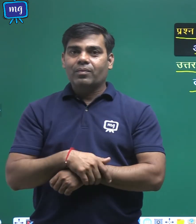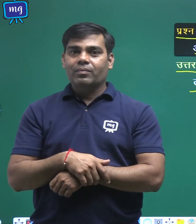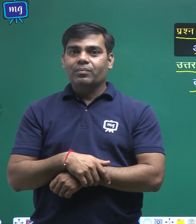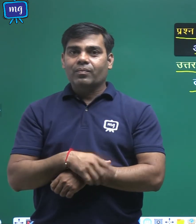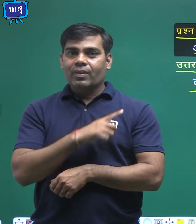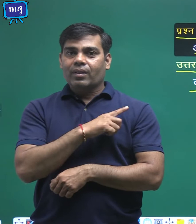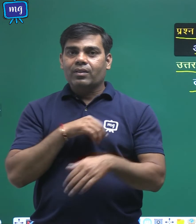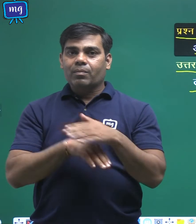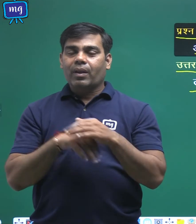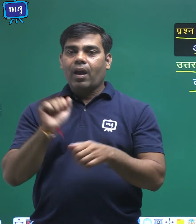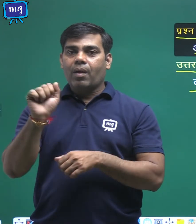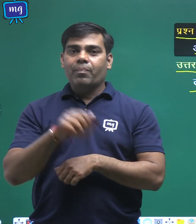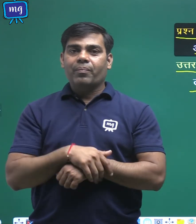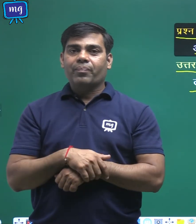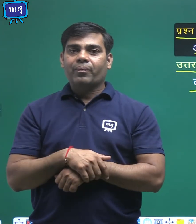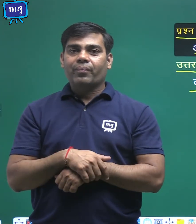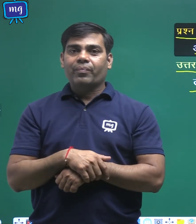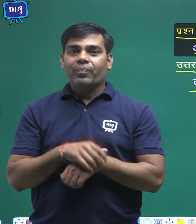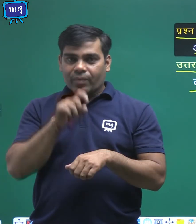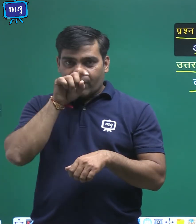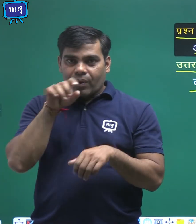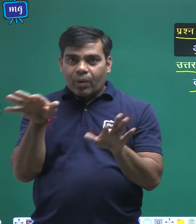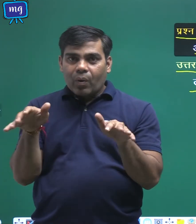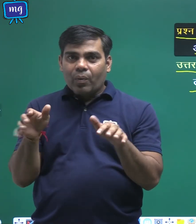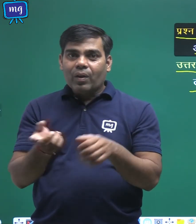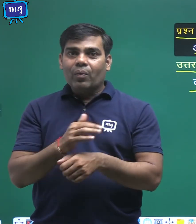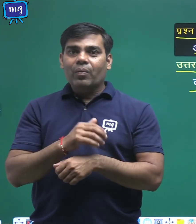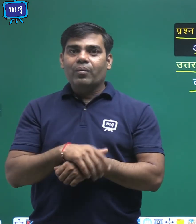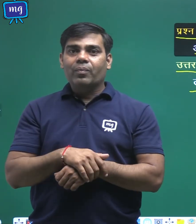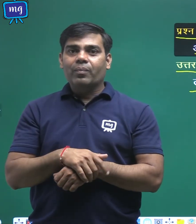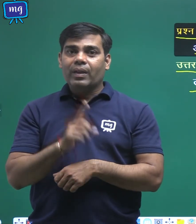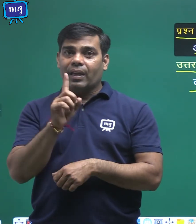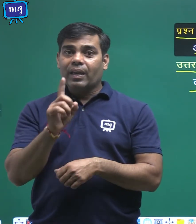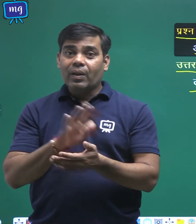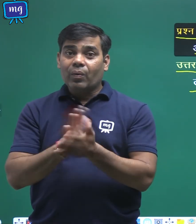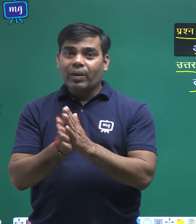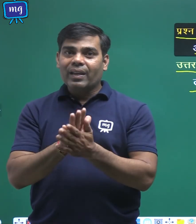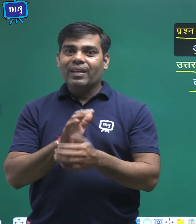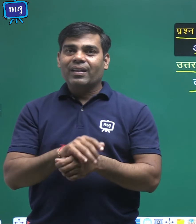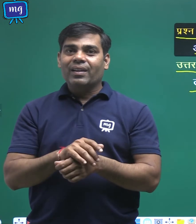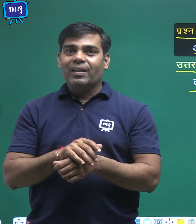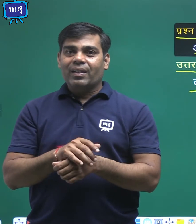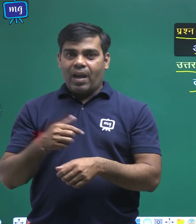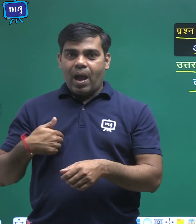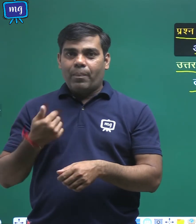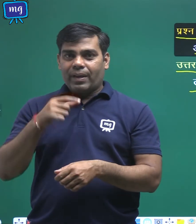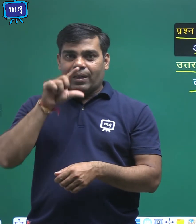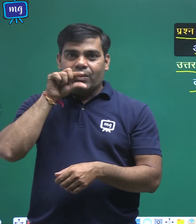इसमें आप कौवे को एक रोटी अपनी चोंच